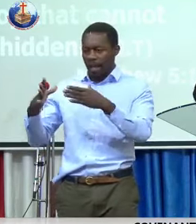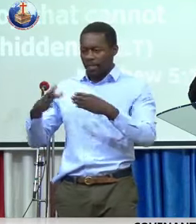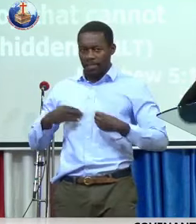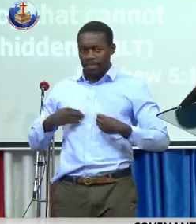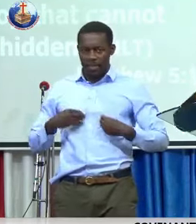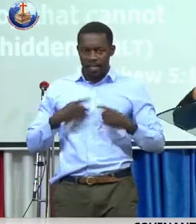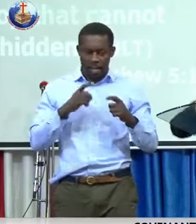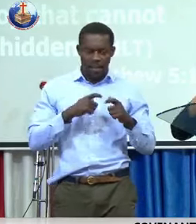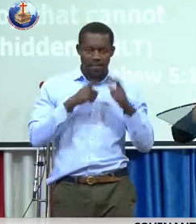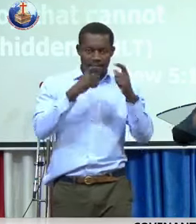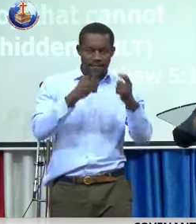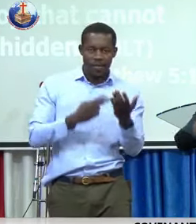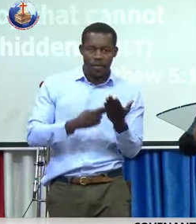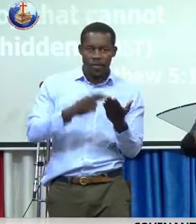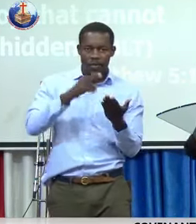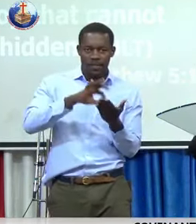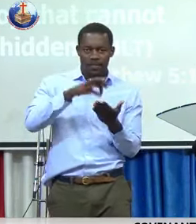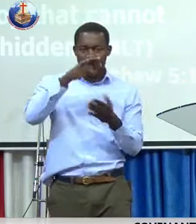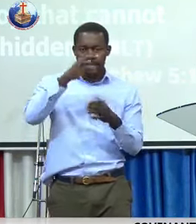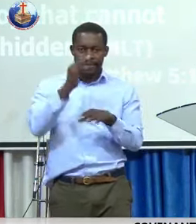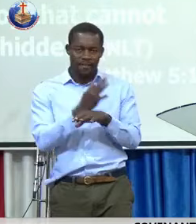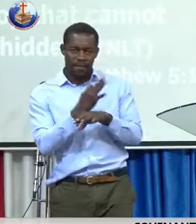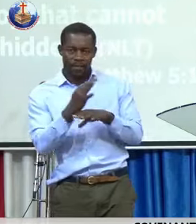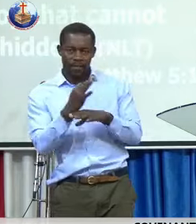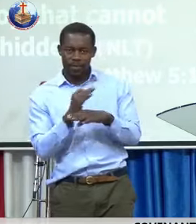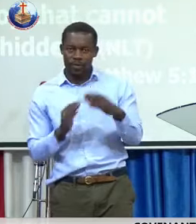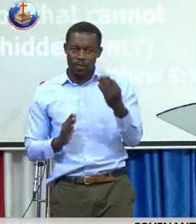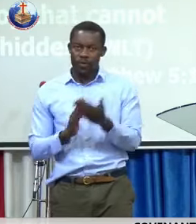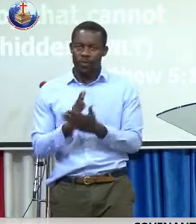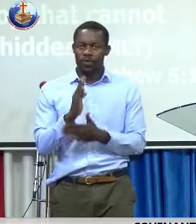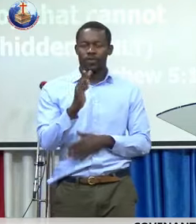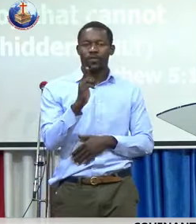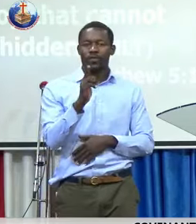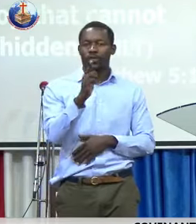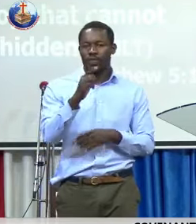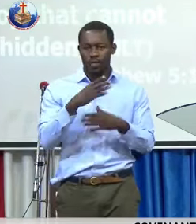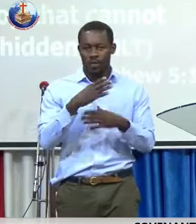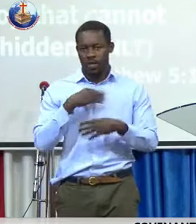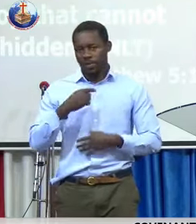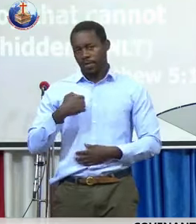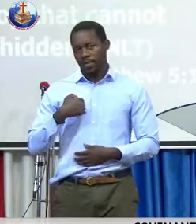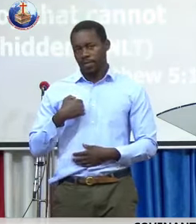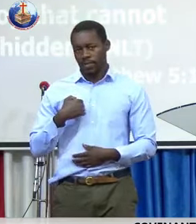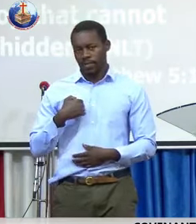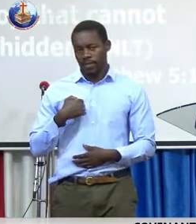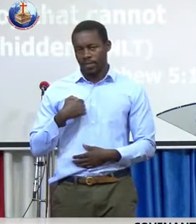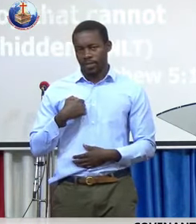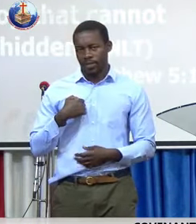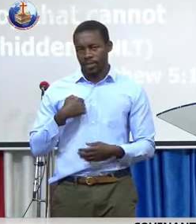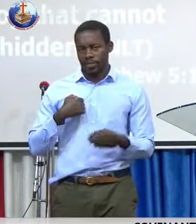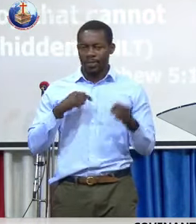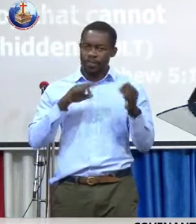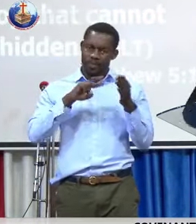to operate through us, na iwapo tunaruhusu vipawa vya Roho Mtakatifu kutenda kazi kutupitia sisi, then we will be effective as light